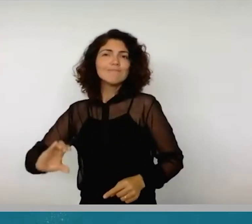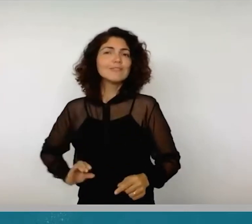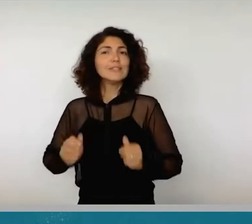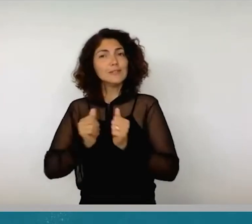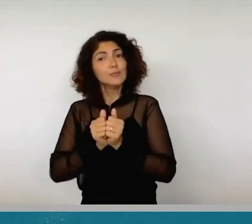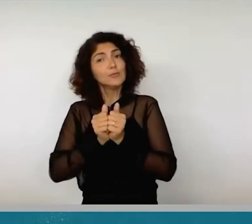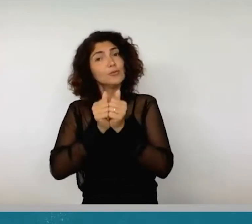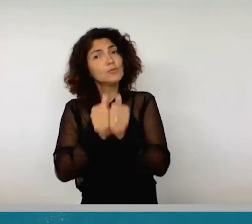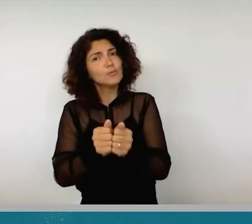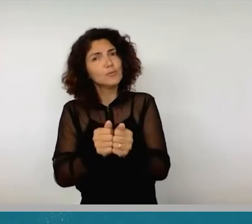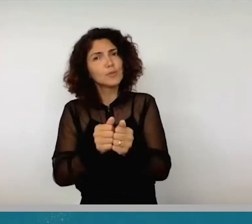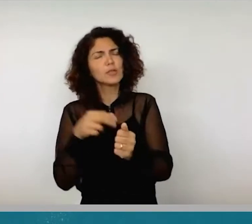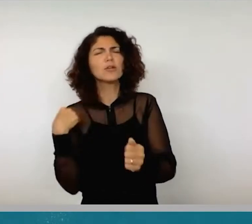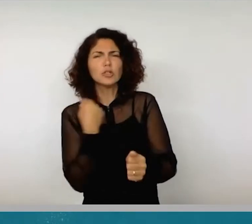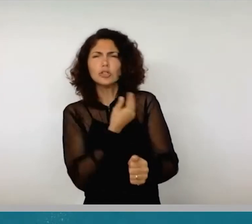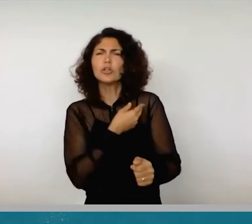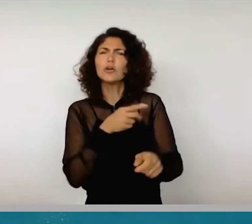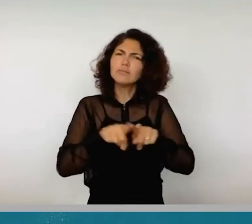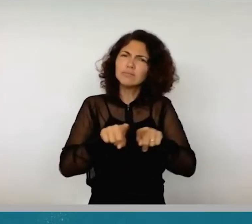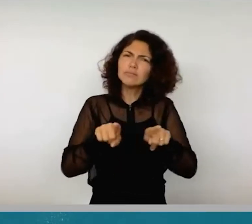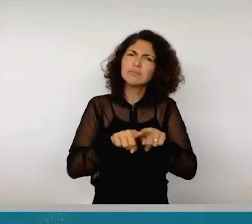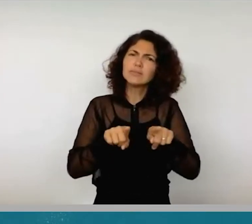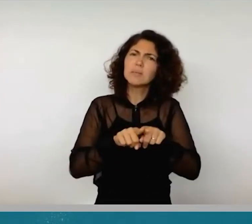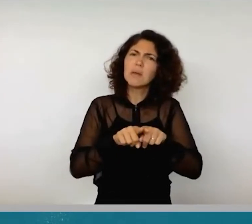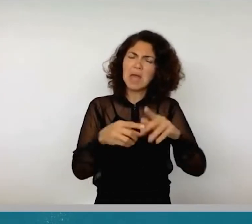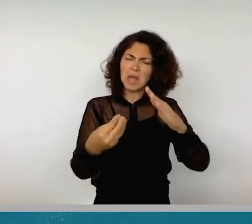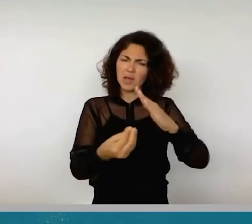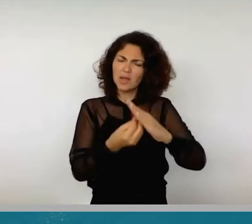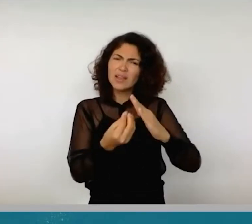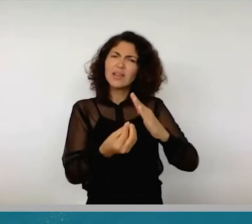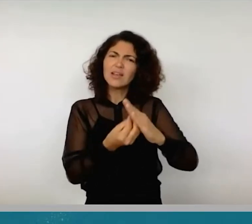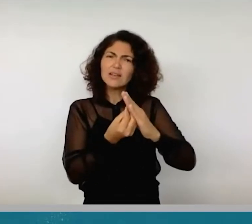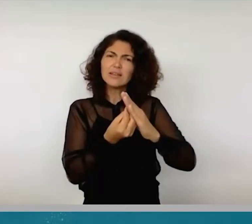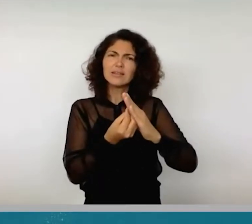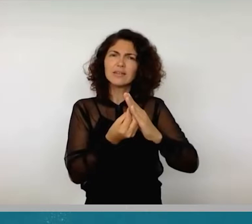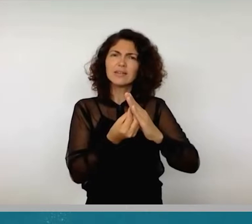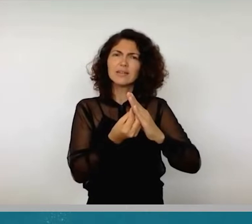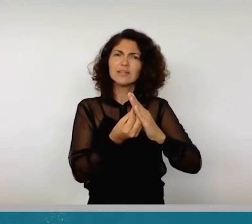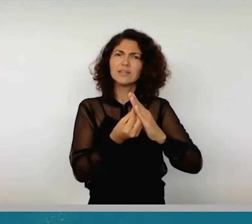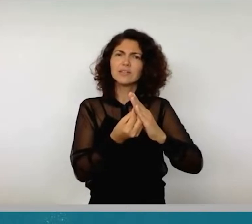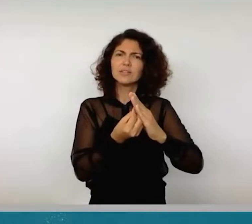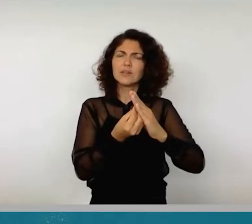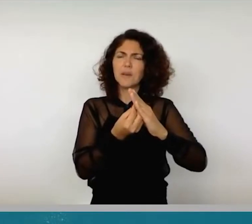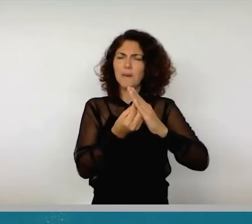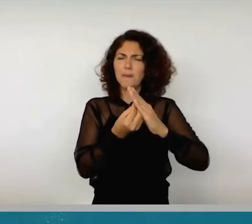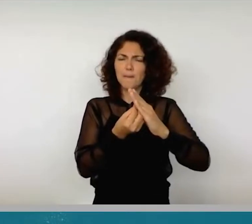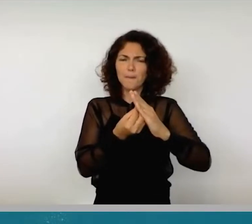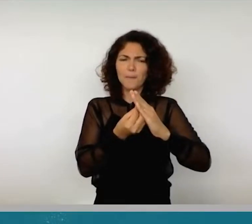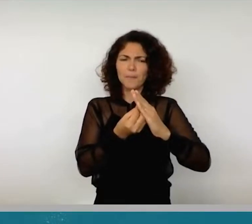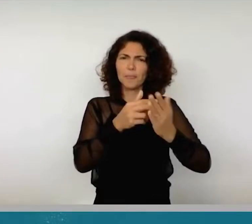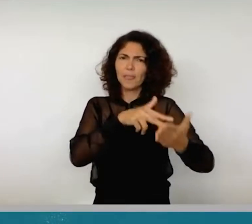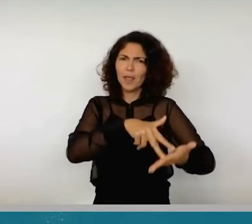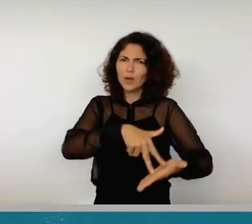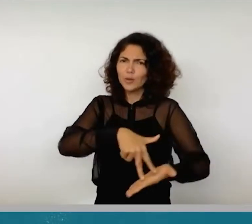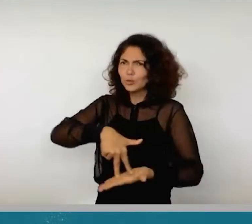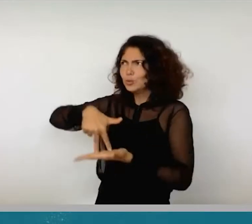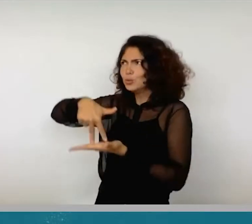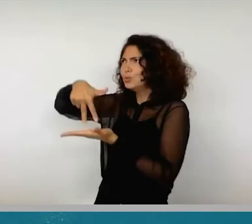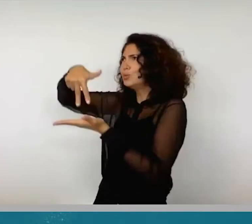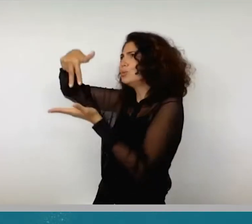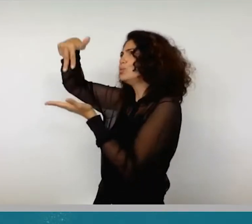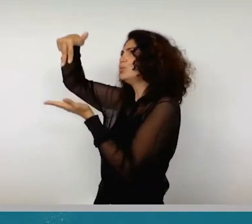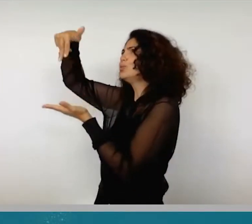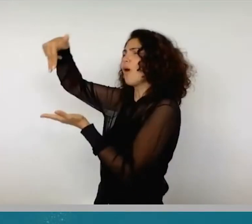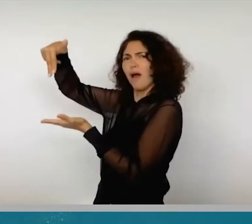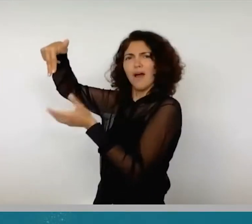que também nós, como a igreja, nós já fomos o quê? Também elevados à região celestial em